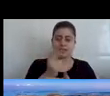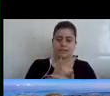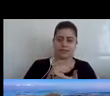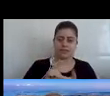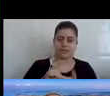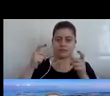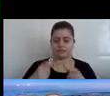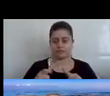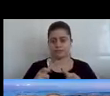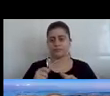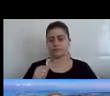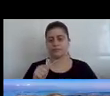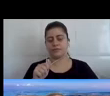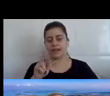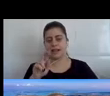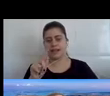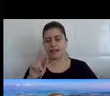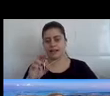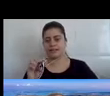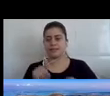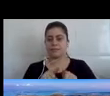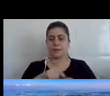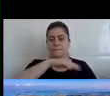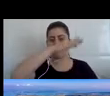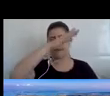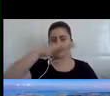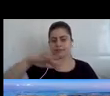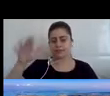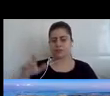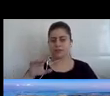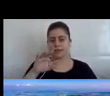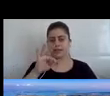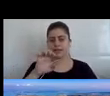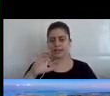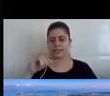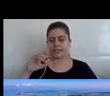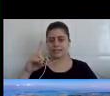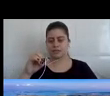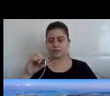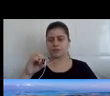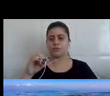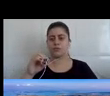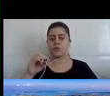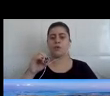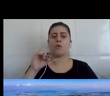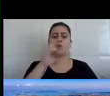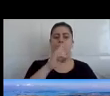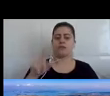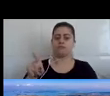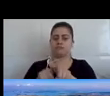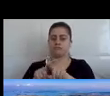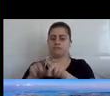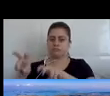paisagem agrária e essas paisagens alimentares no tecido urbano, rural, nesse contínuo. Então, aqui só para lembrar